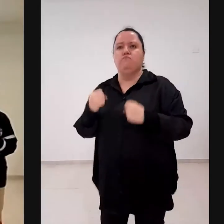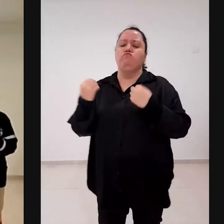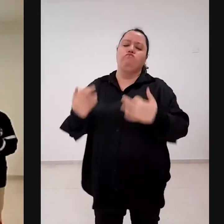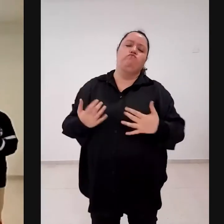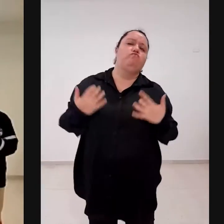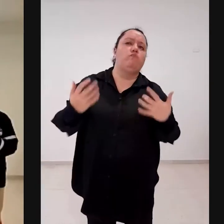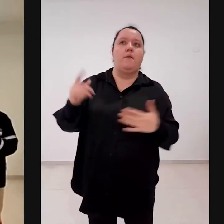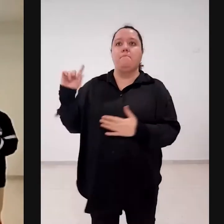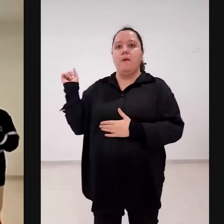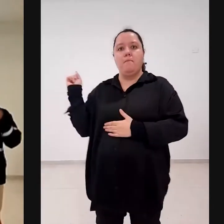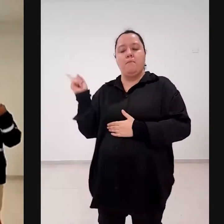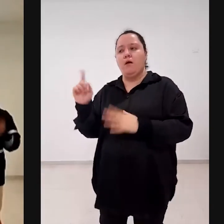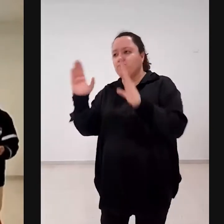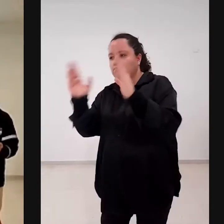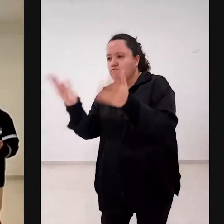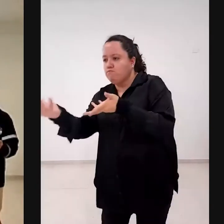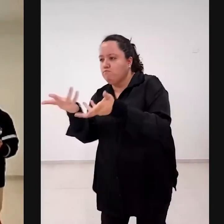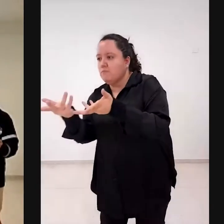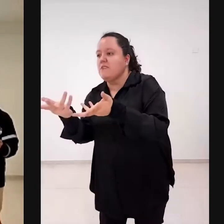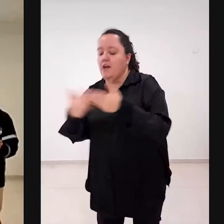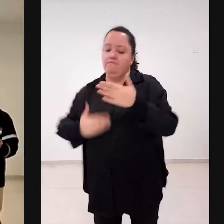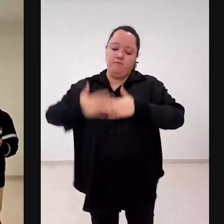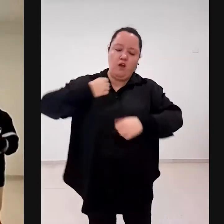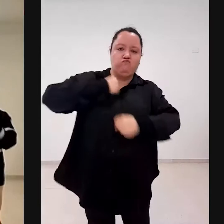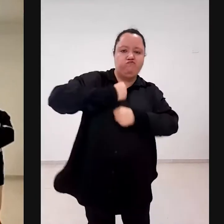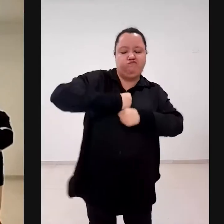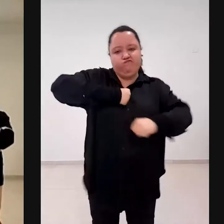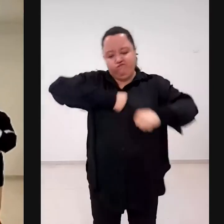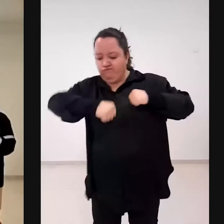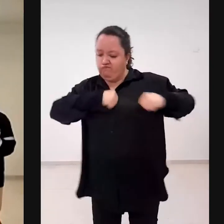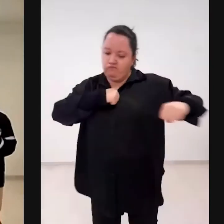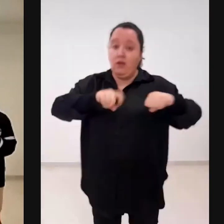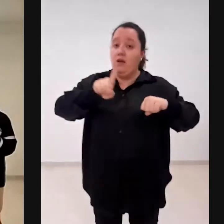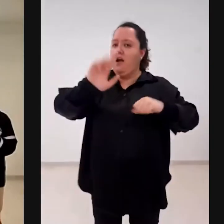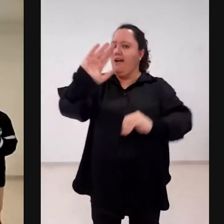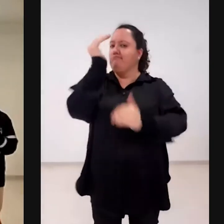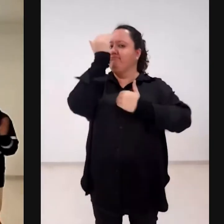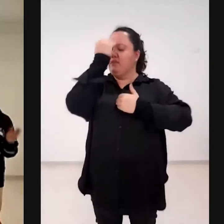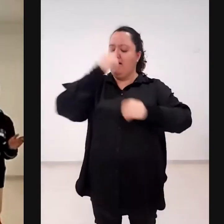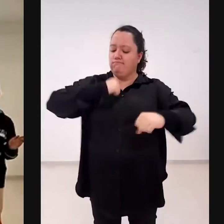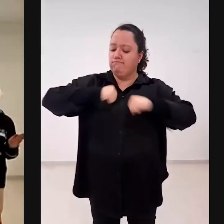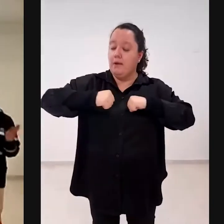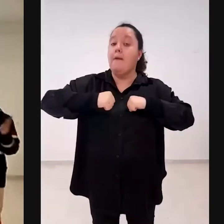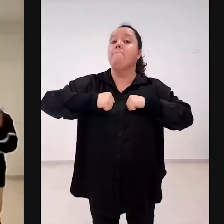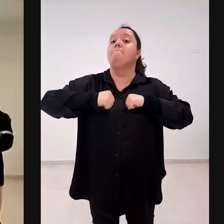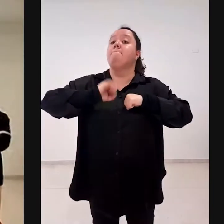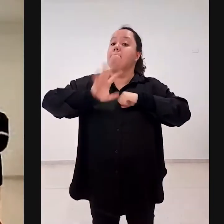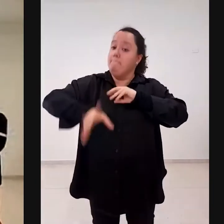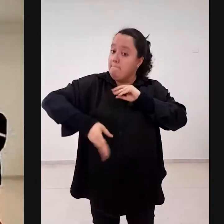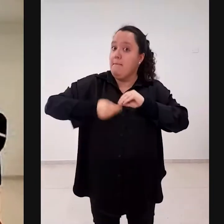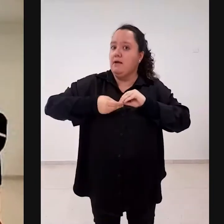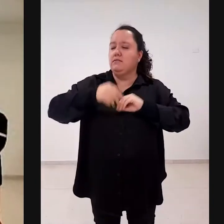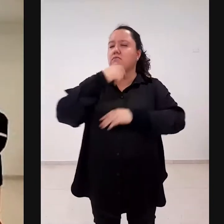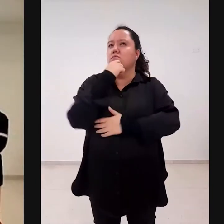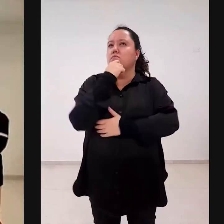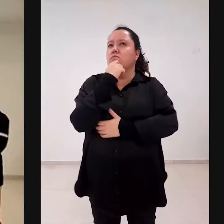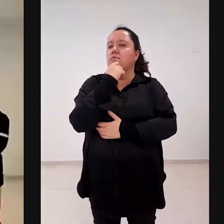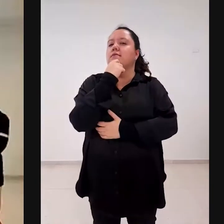paso y empecé a trabajar pero consideré también de qué